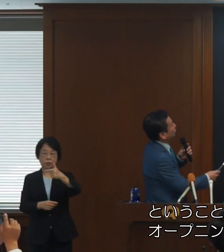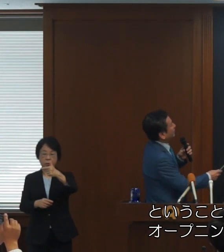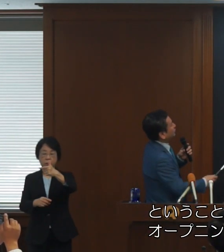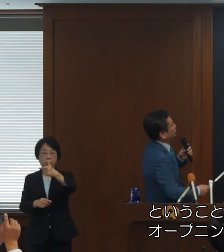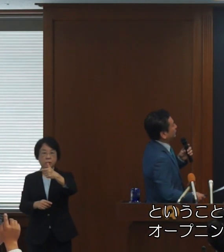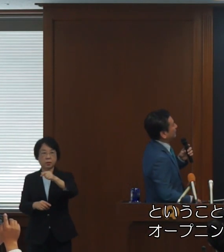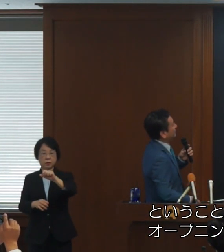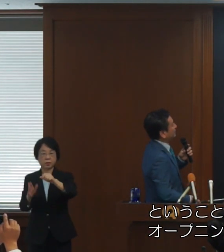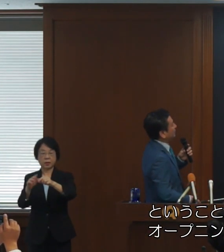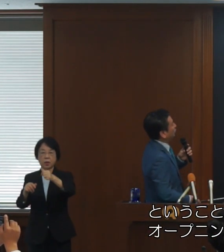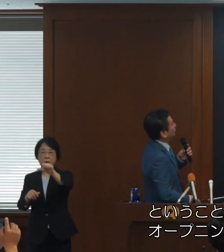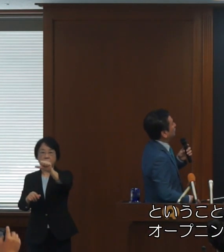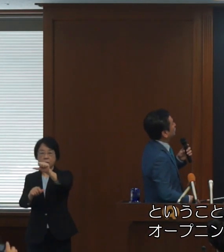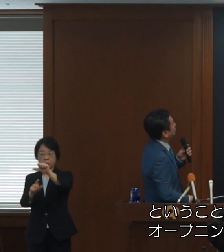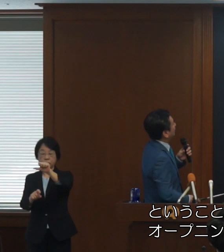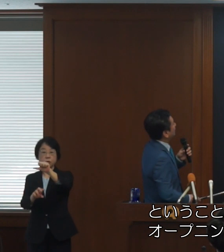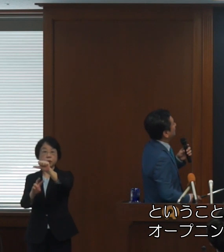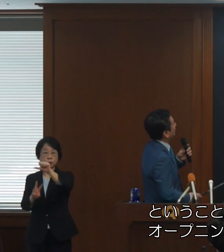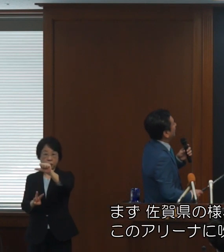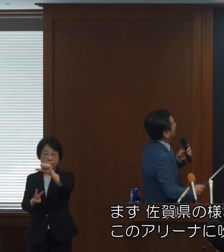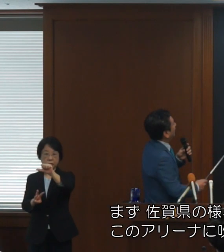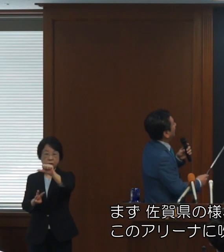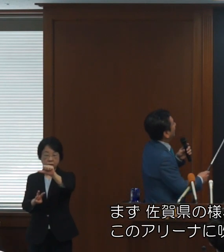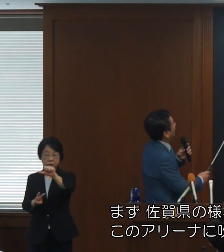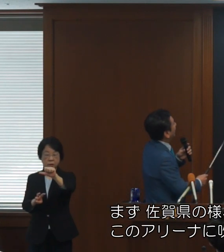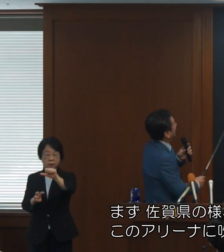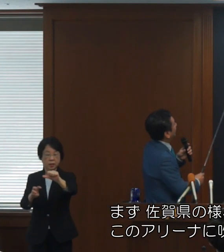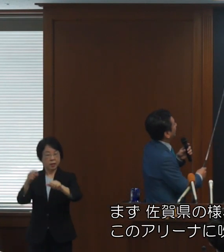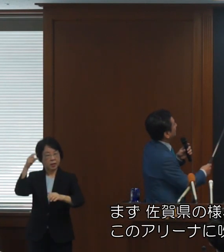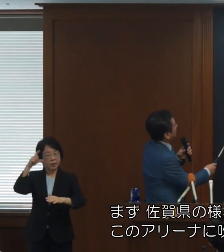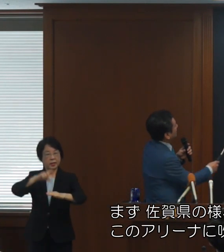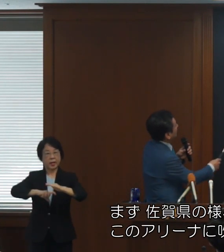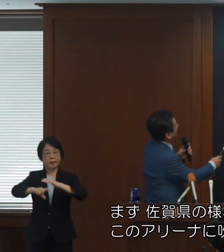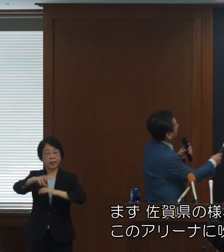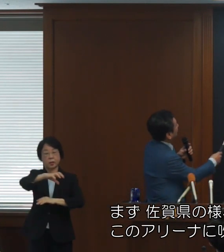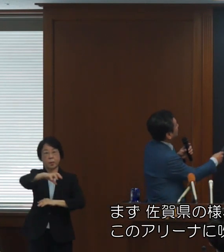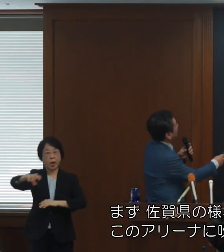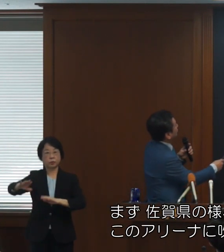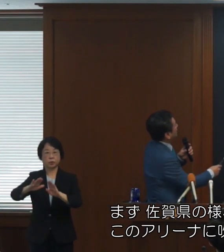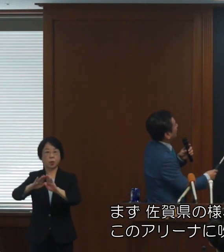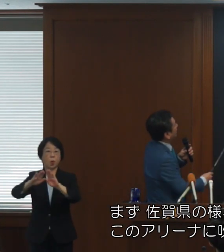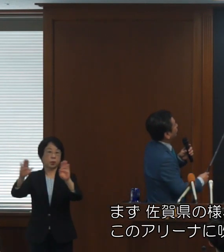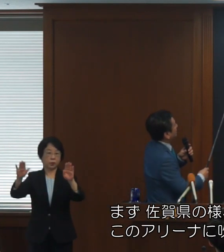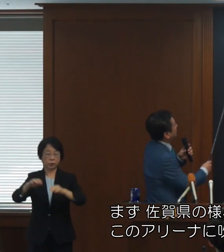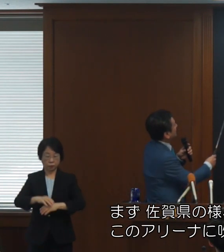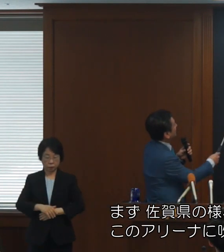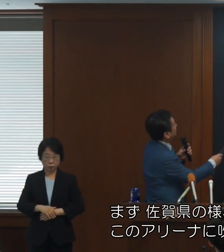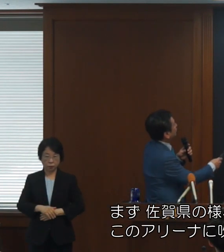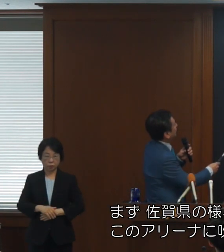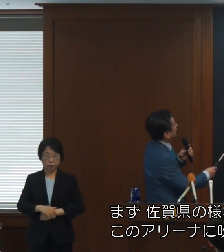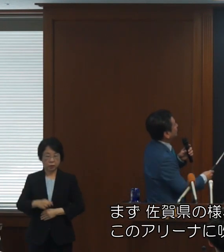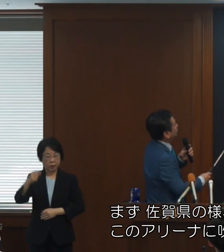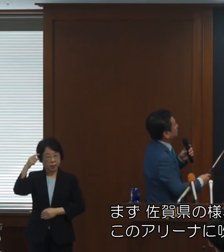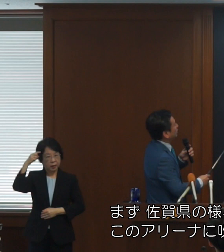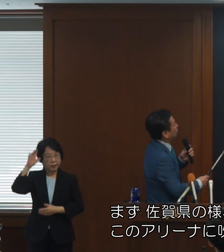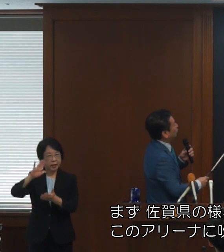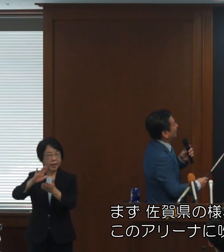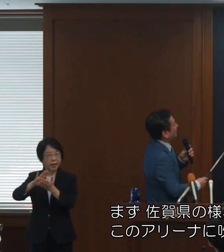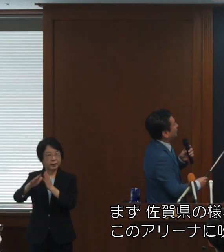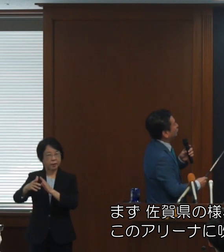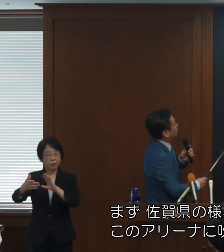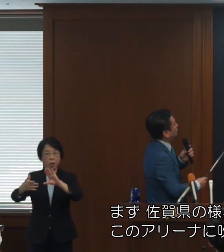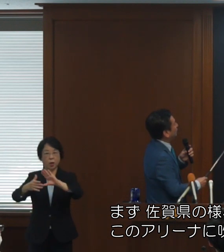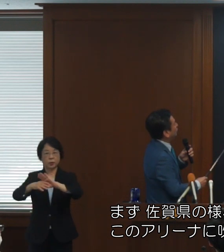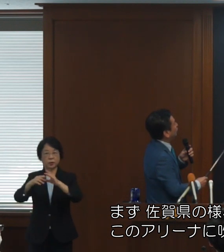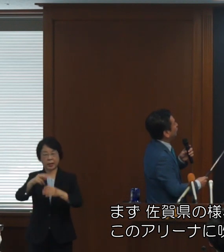5月13日にオープニングをするわけですが様々なまずは佐賀県の様々な文化芸術の